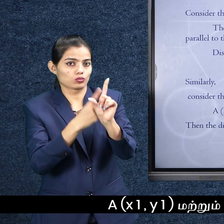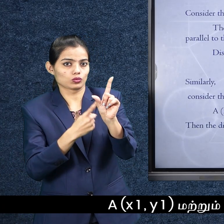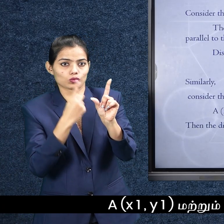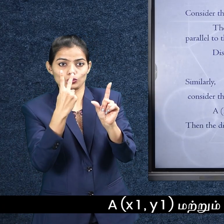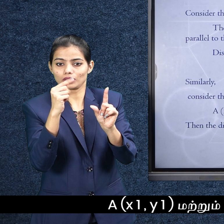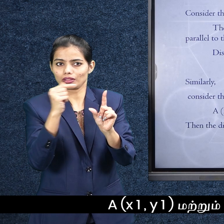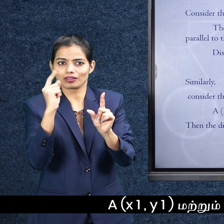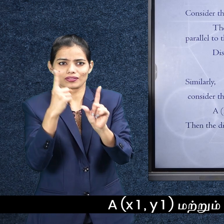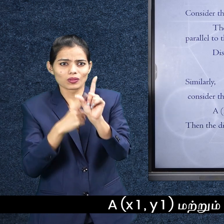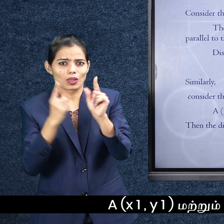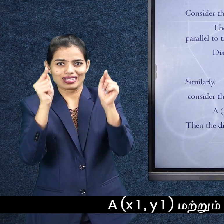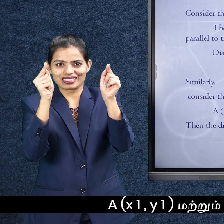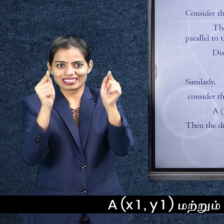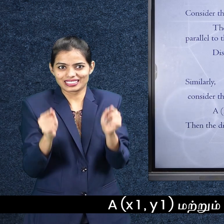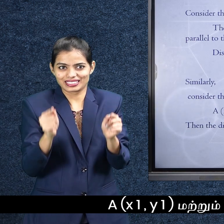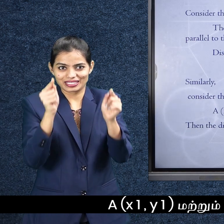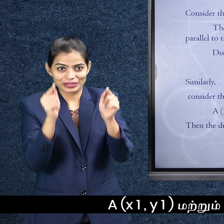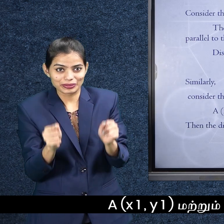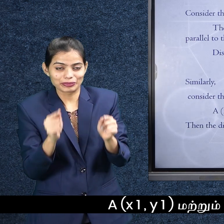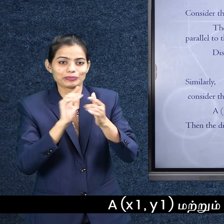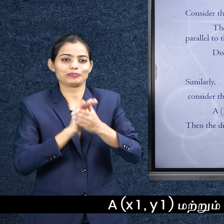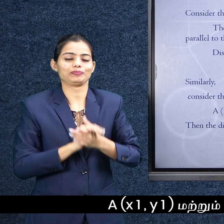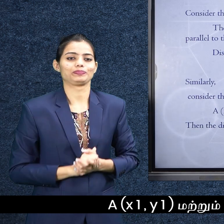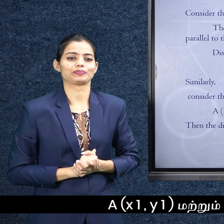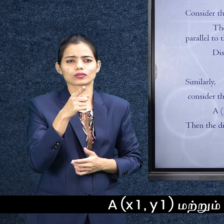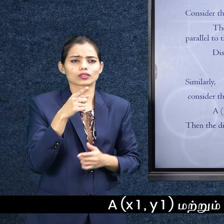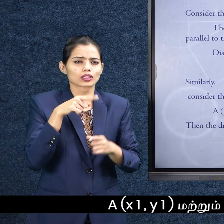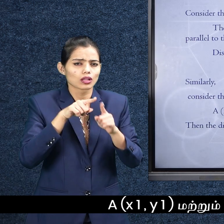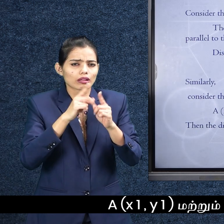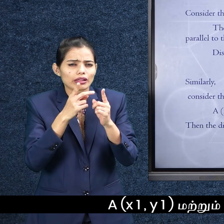இணையாக அணிக்கோவை y2 கழித்தல் y1.